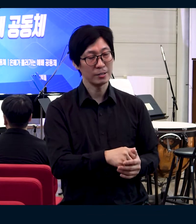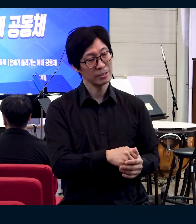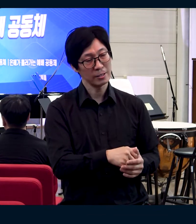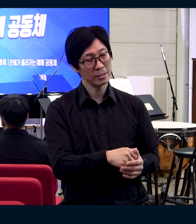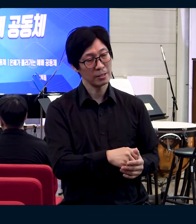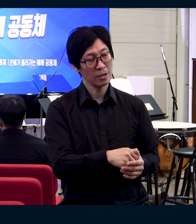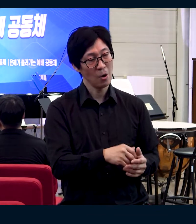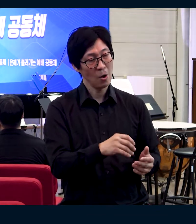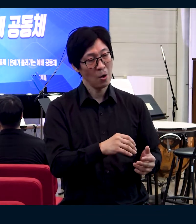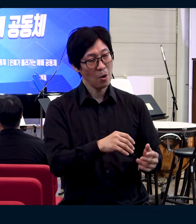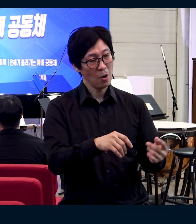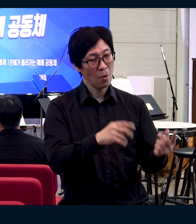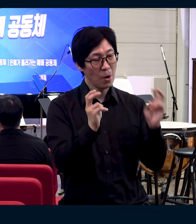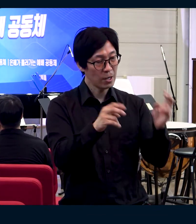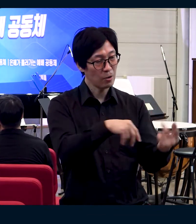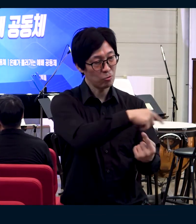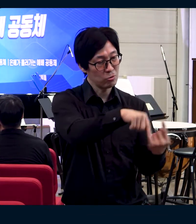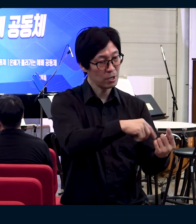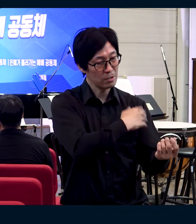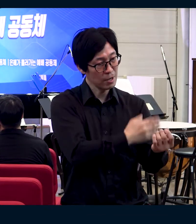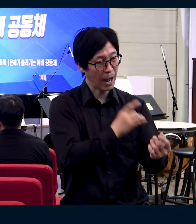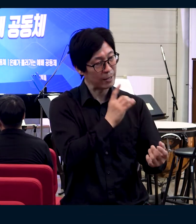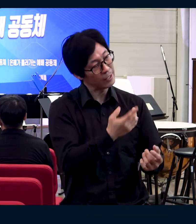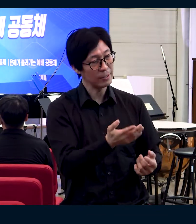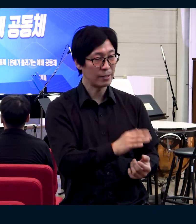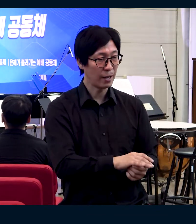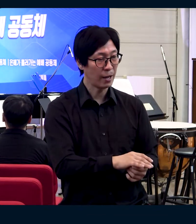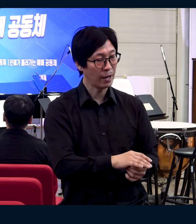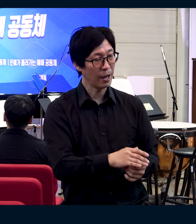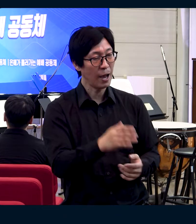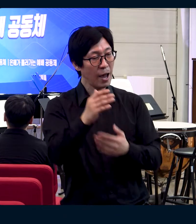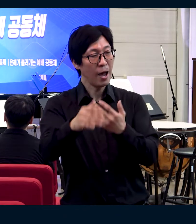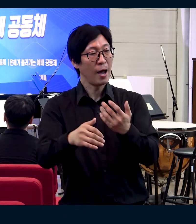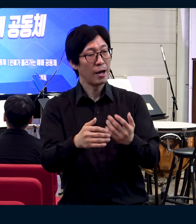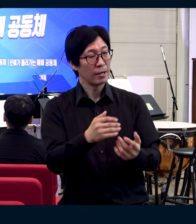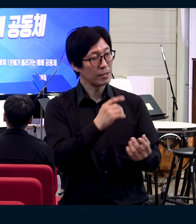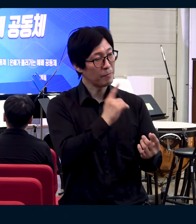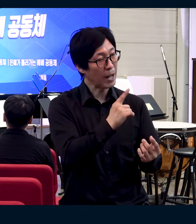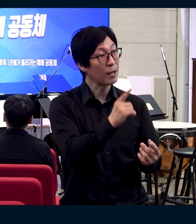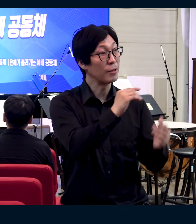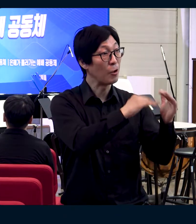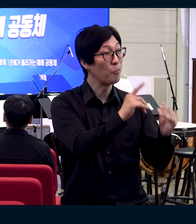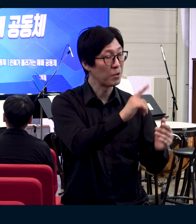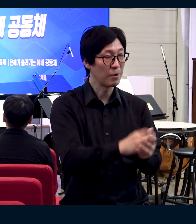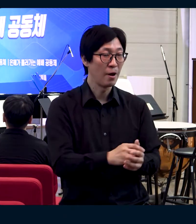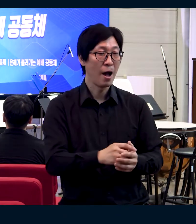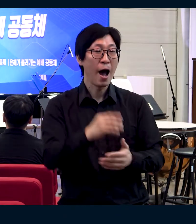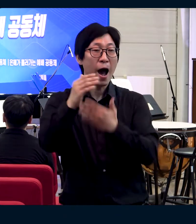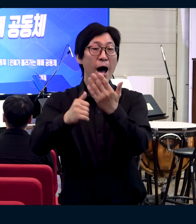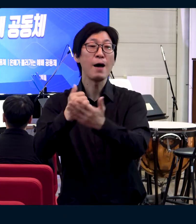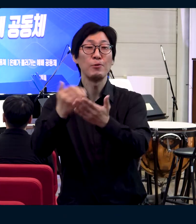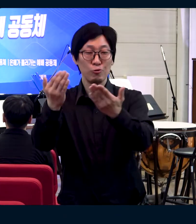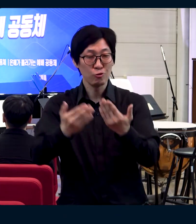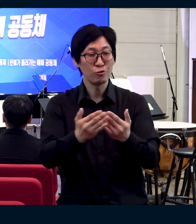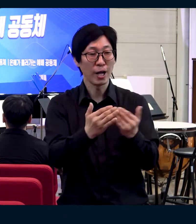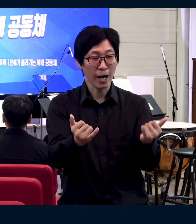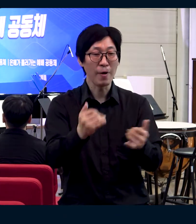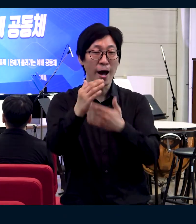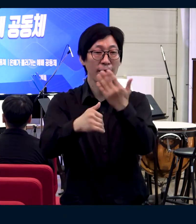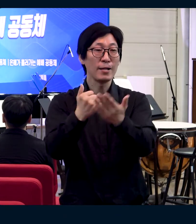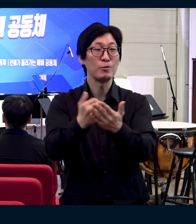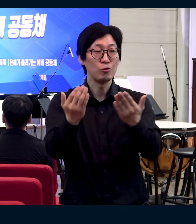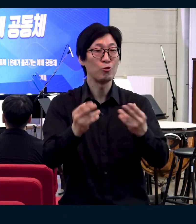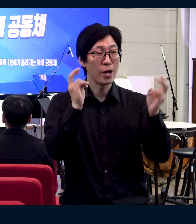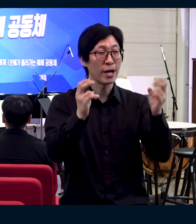그러면서 또 그러더라고요. 이 사업이 뭐 하나님께서 하게 한 사업이니까 이걸 통해서 이렇게 물질을 얻게 되면 이걸 가지고